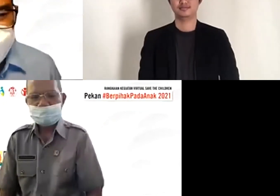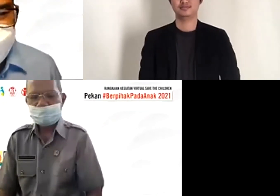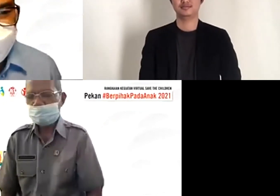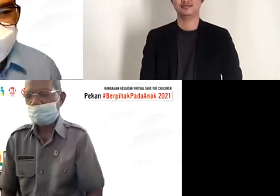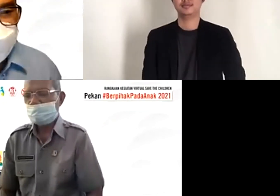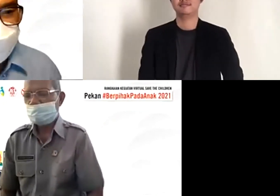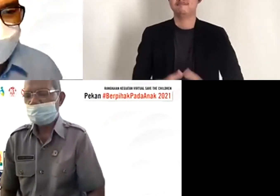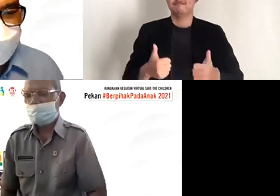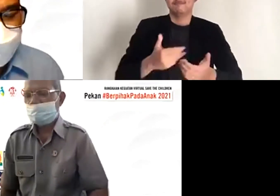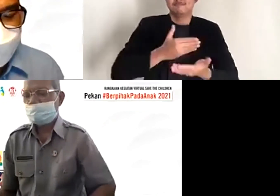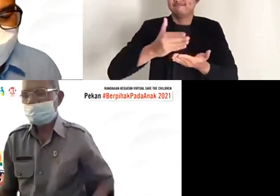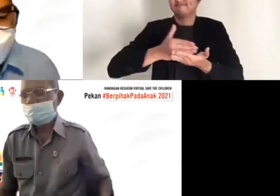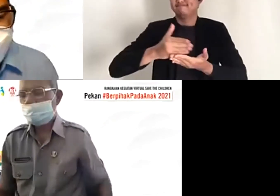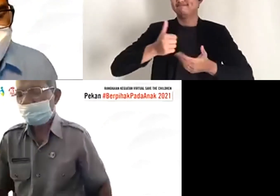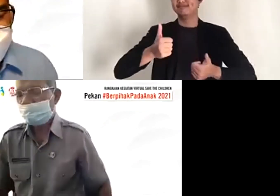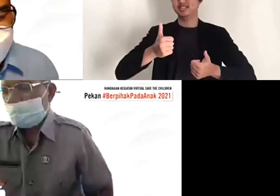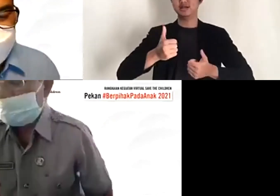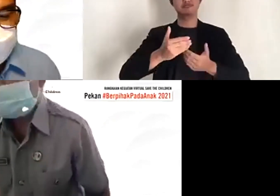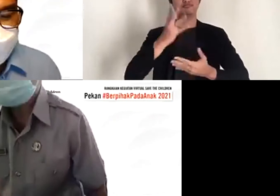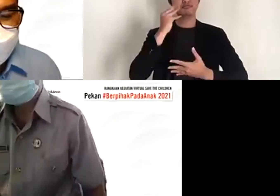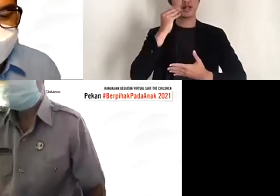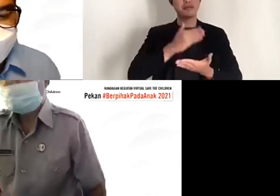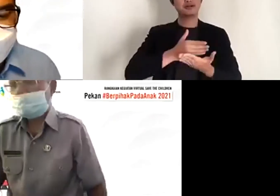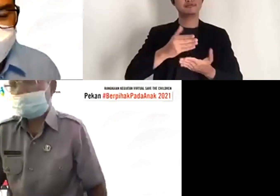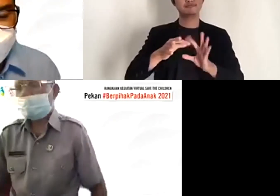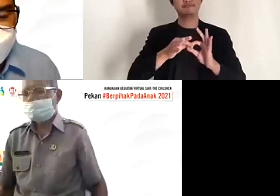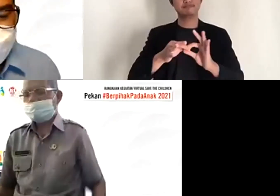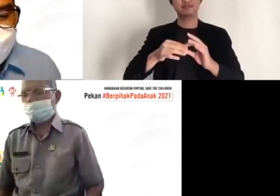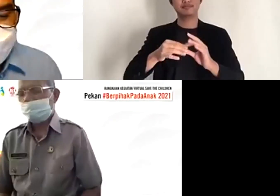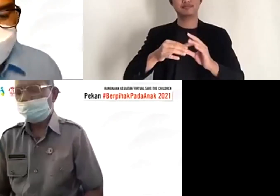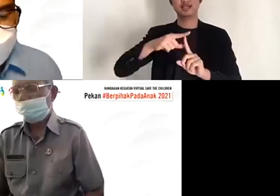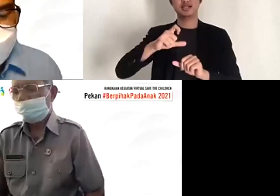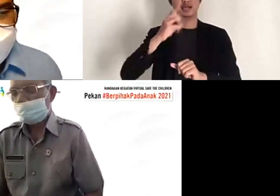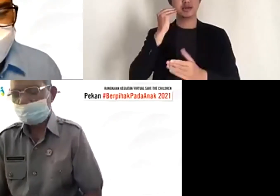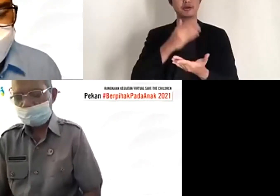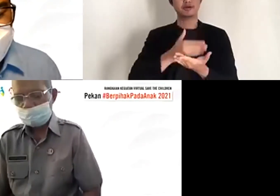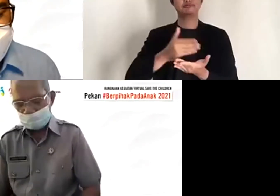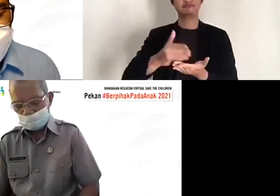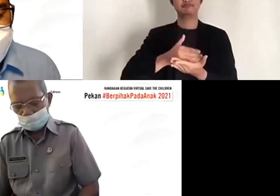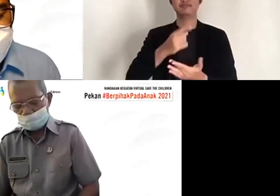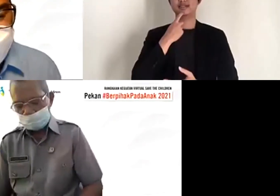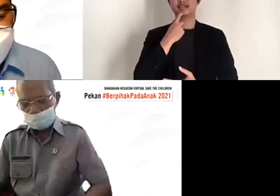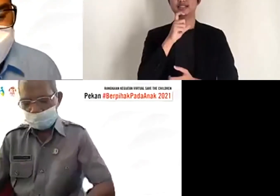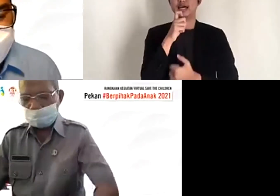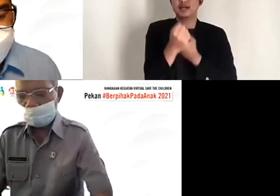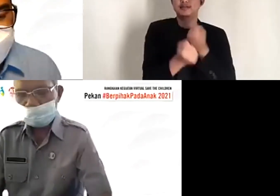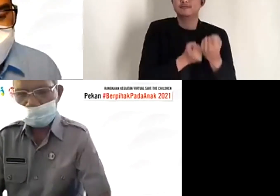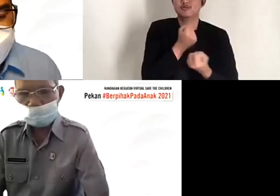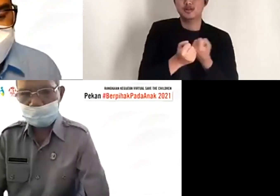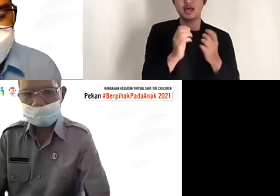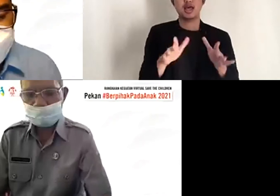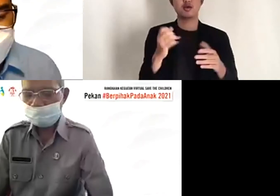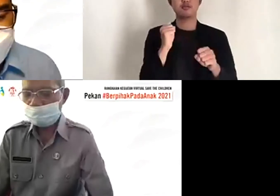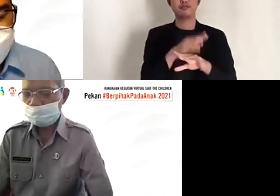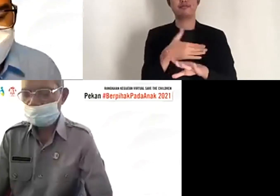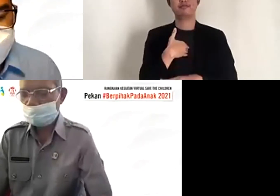bisa sharing kepada kami pengalaman bekerja sama dengan Save the Children berkaitan dengan upaya atau praktik baik